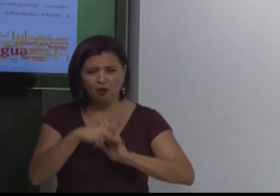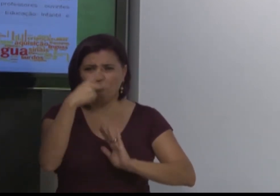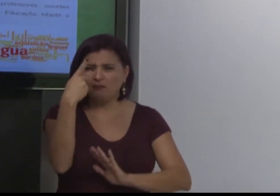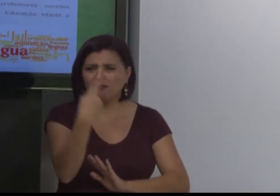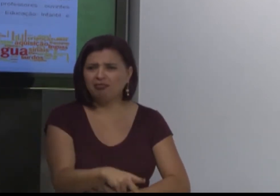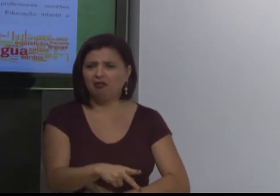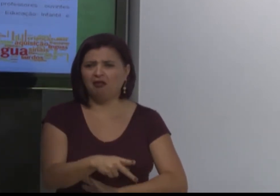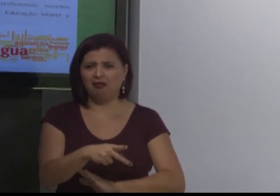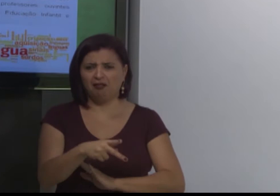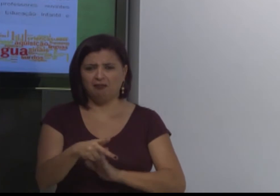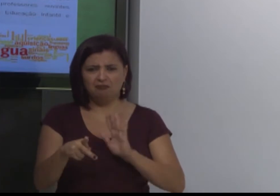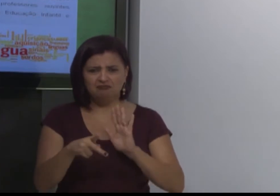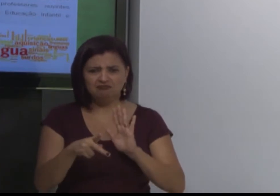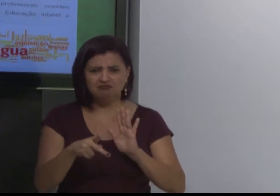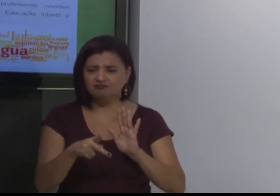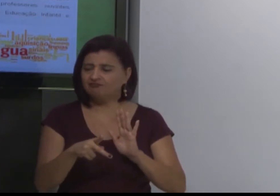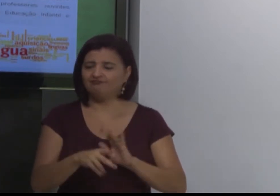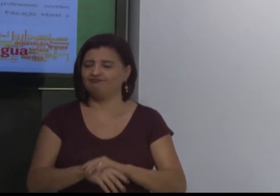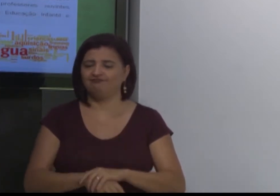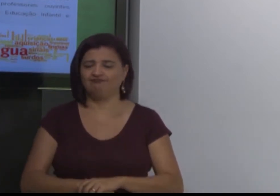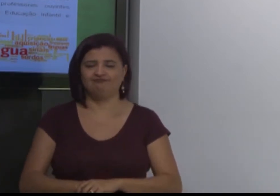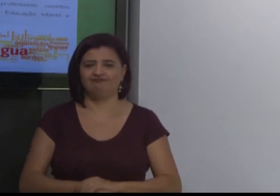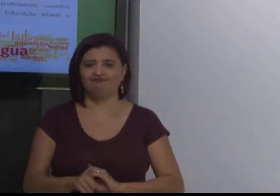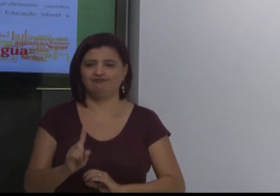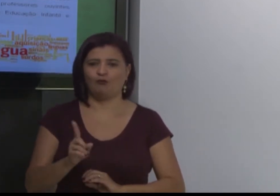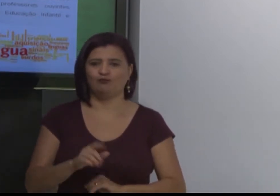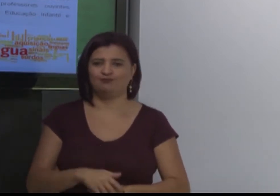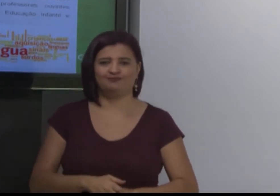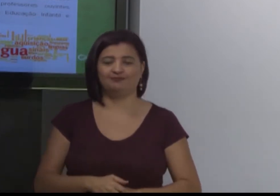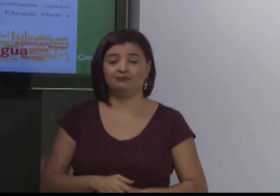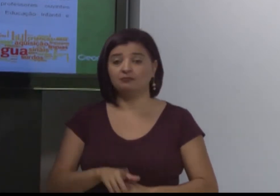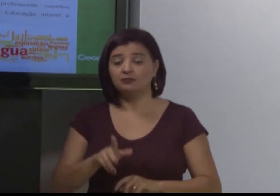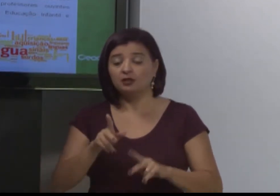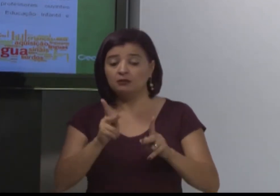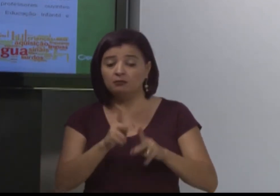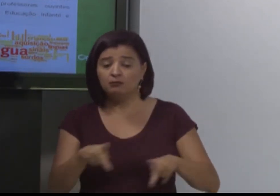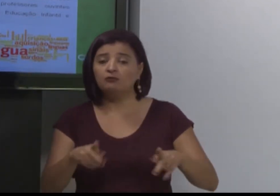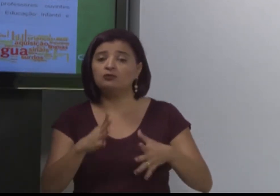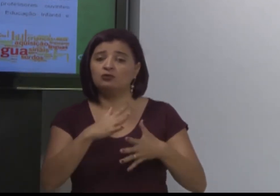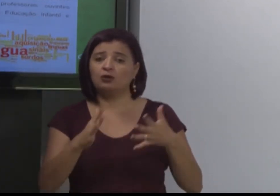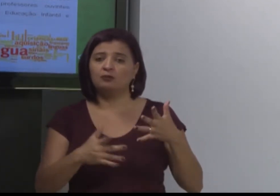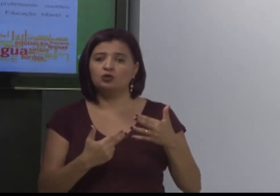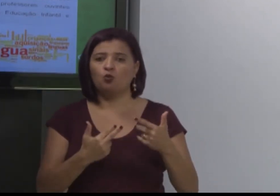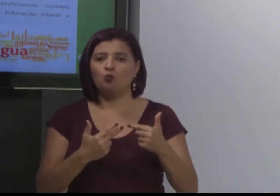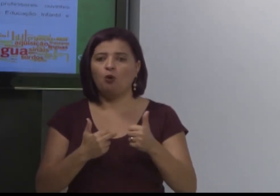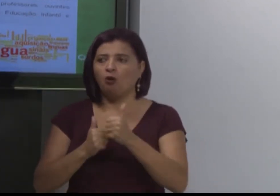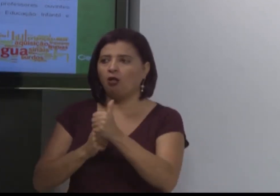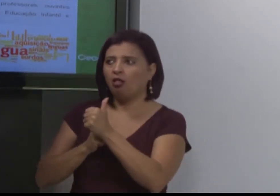própria? Não. O professor de Libras acompanha o professor